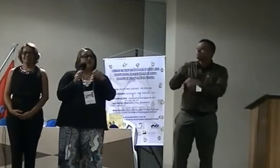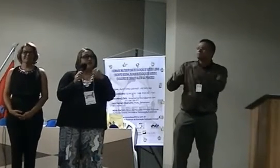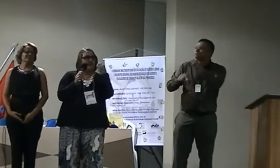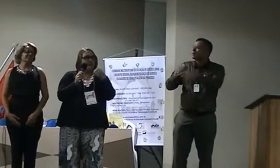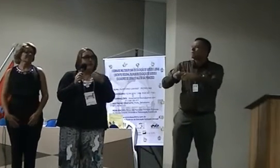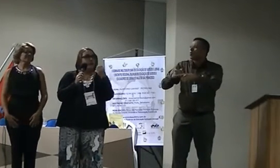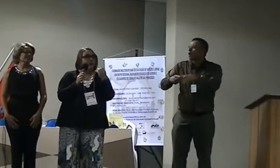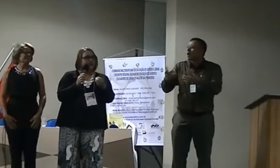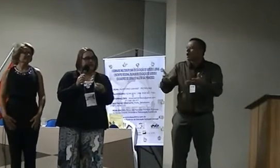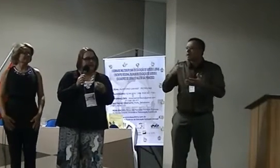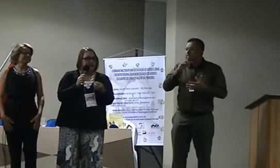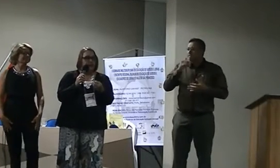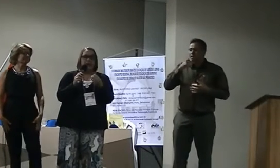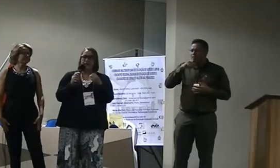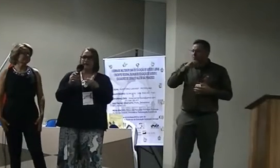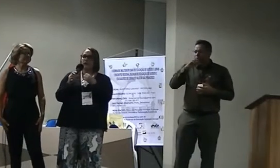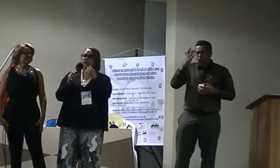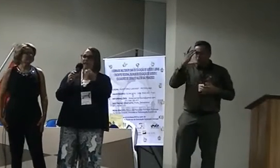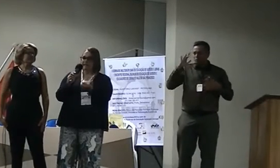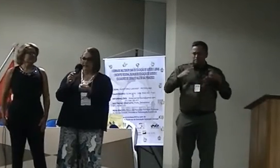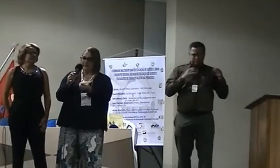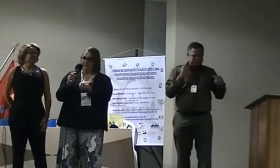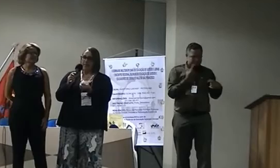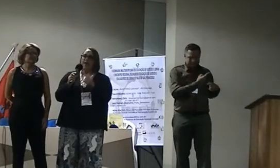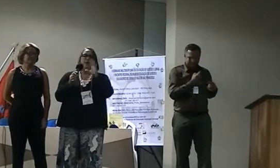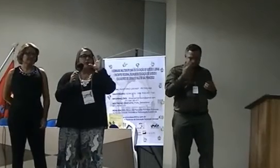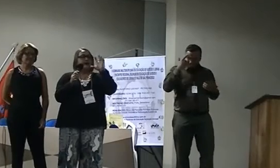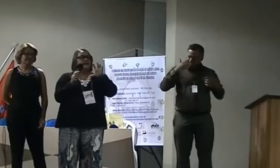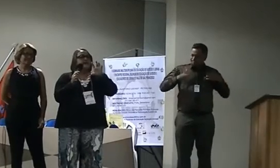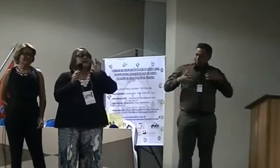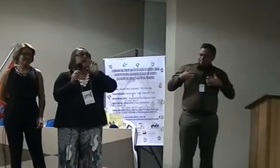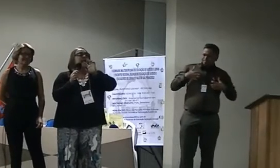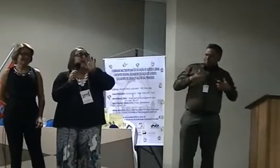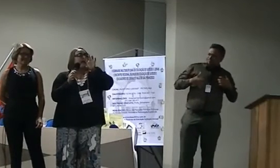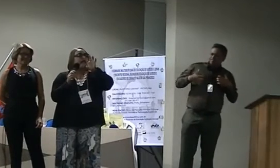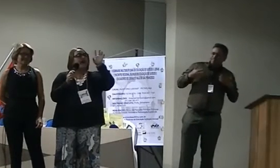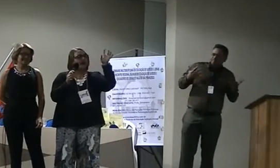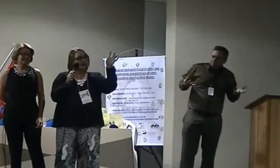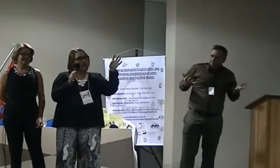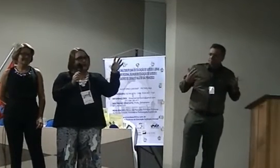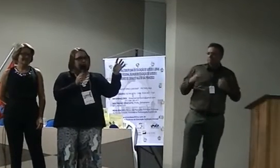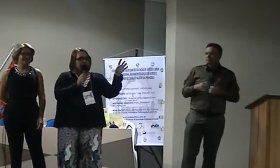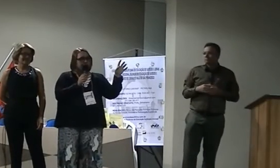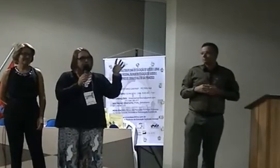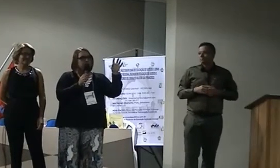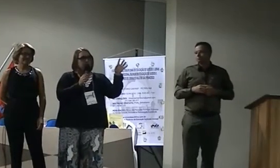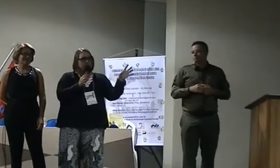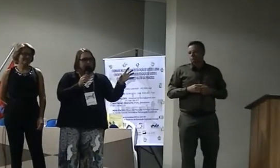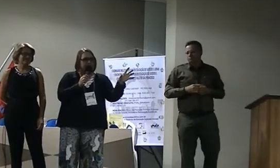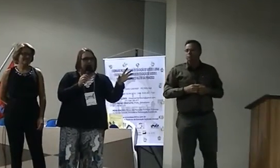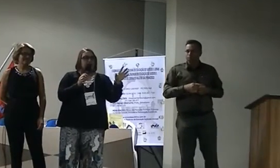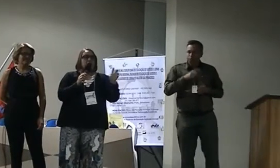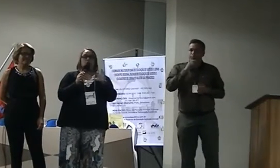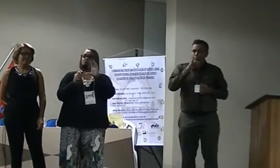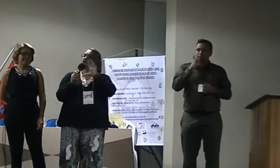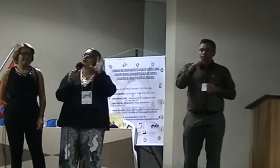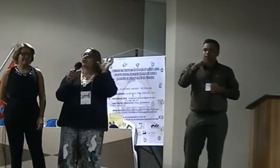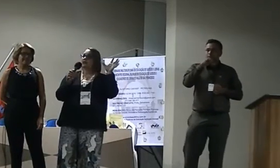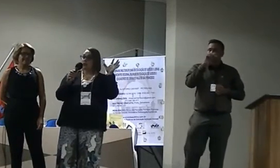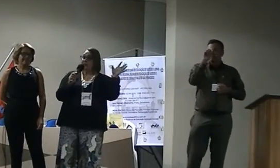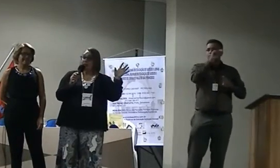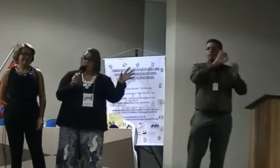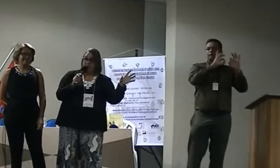enorme sentimento de impotência começa a acontecer. Então, esse é um fato que acontece com os pais ou